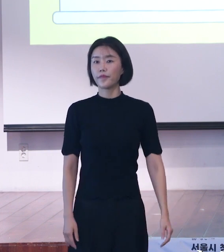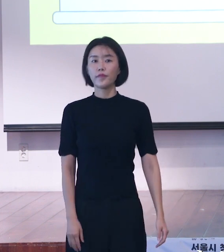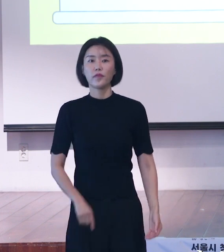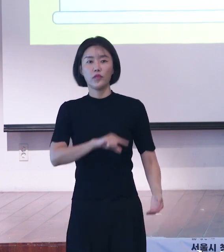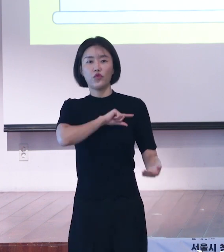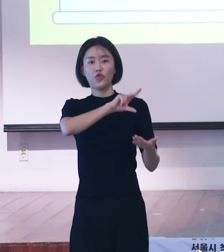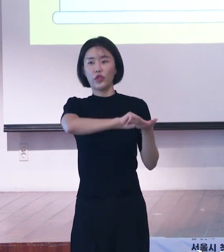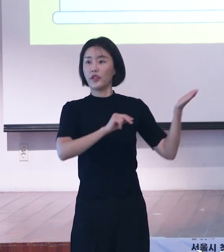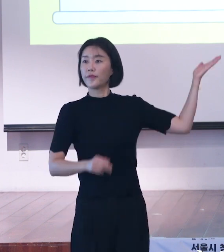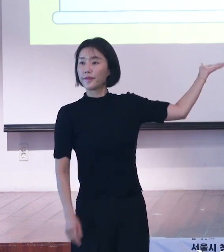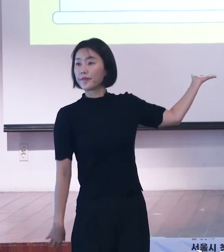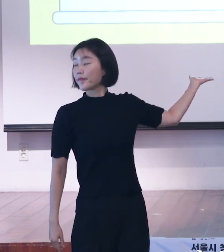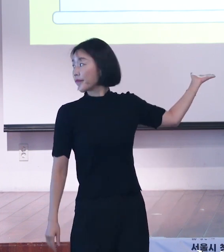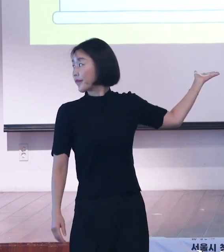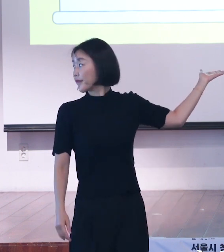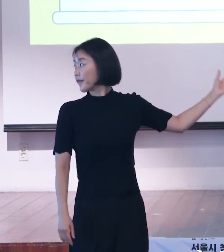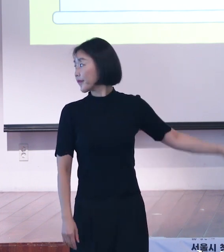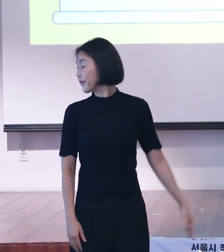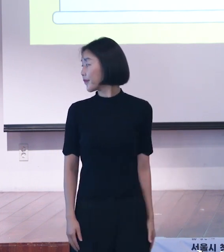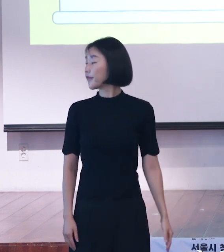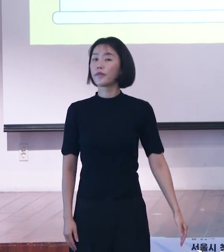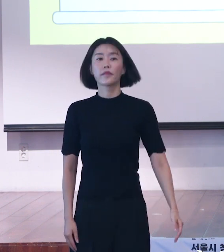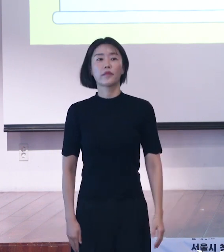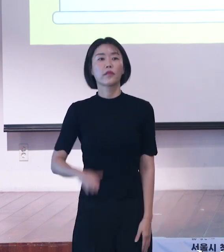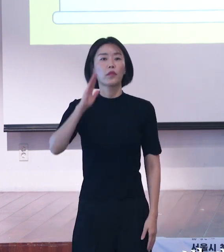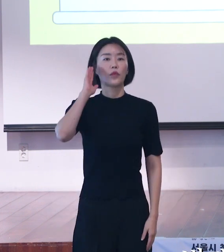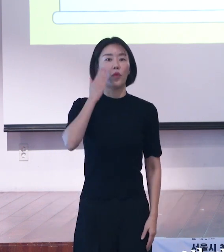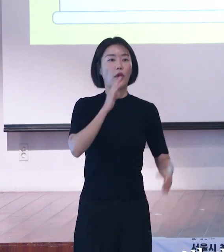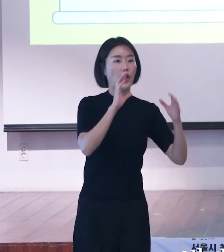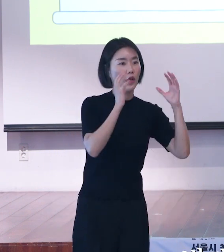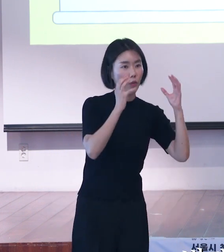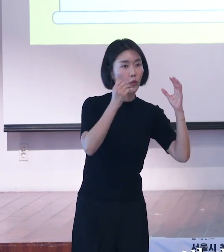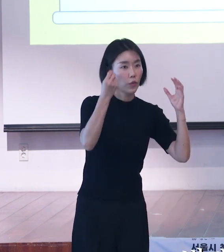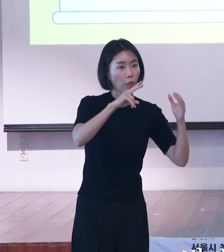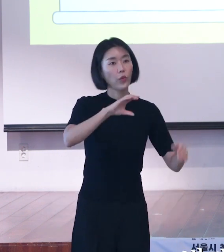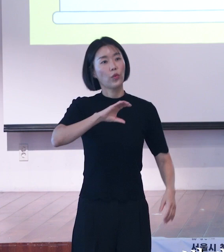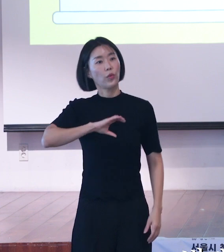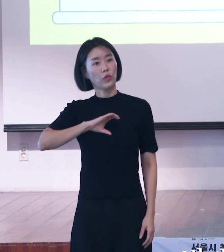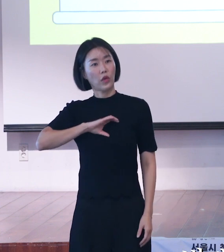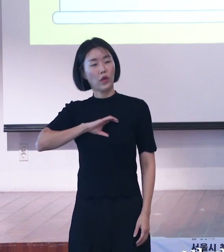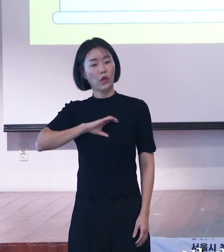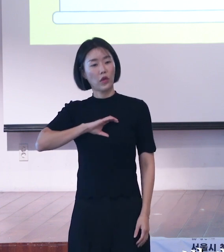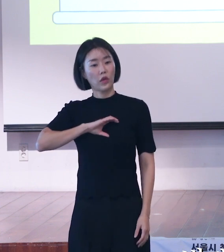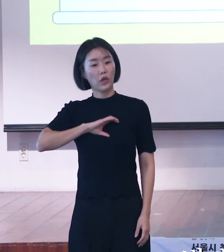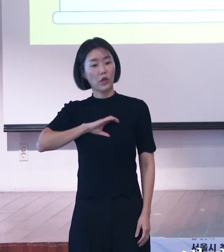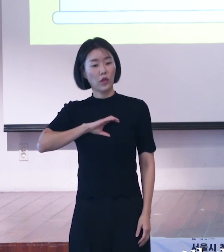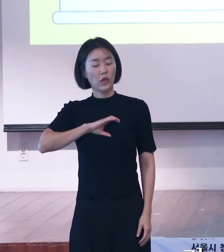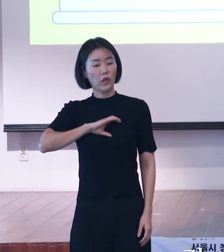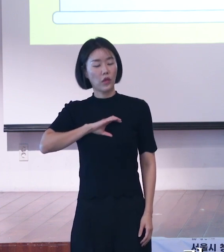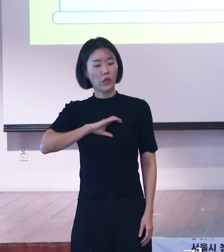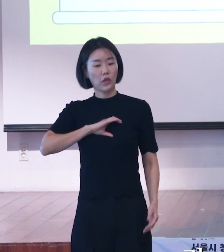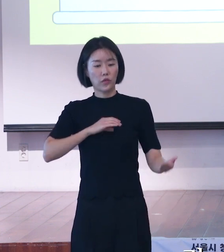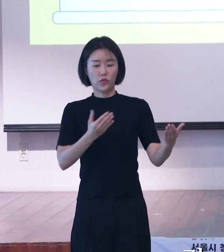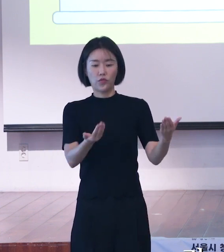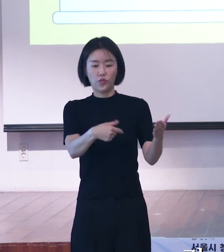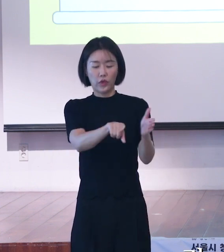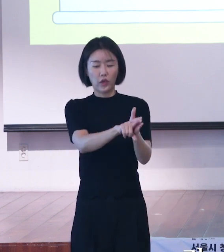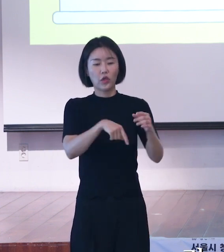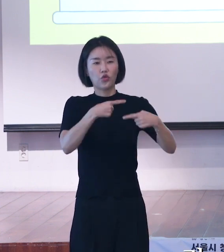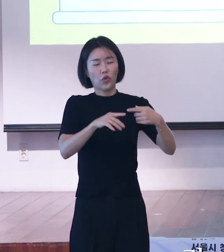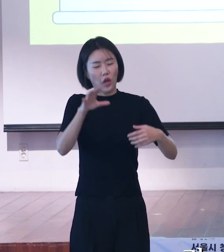저희 발제 주제는 보시는 거하고 같이 농아동, 코다와 수어로 애착